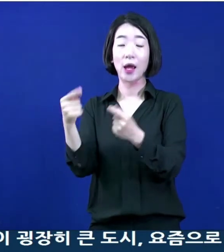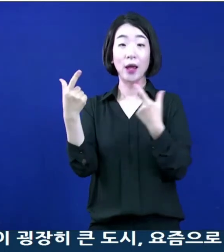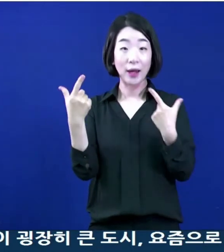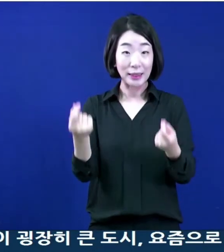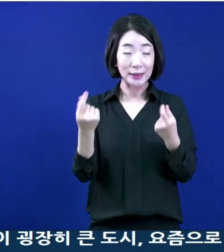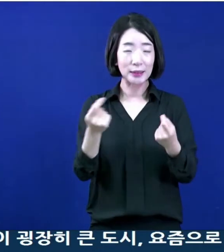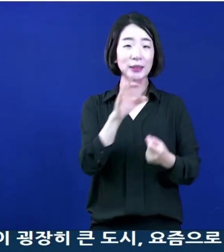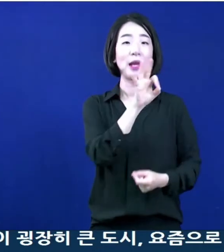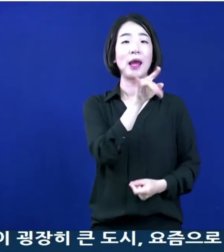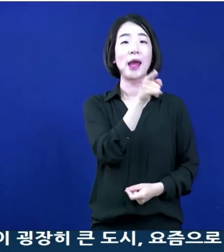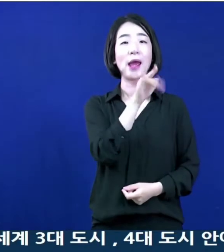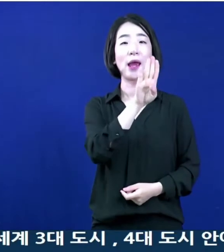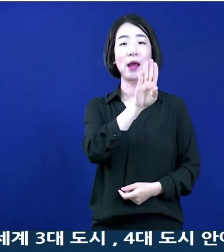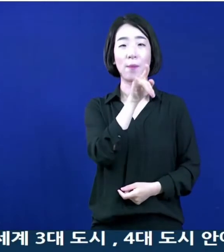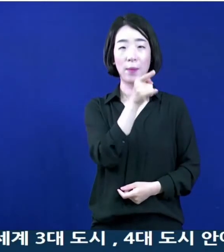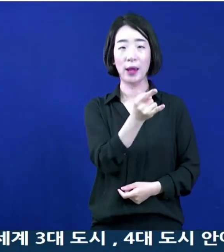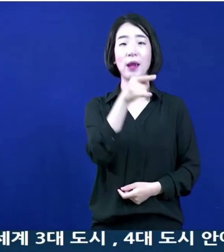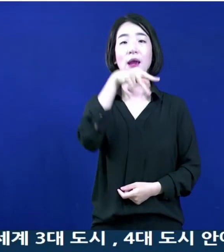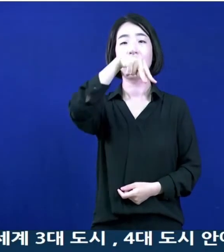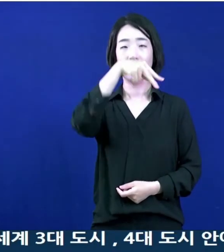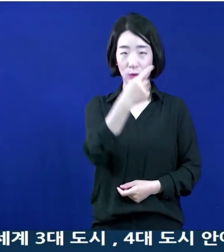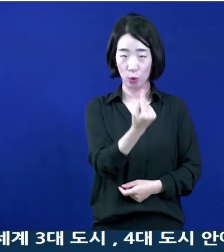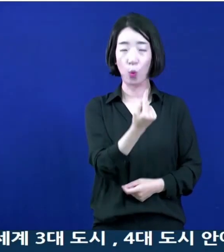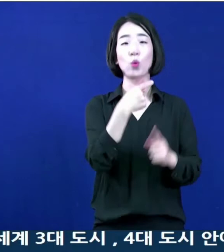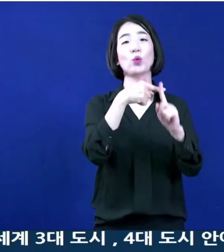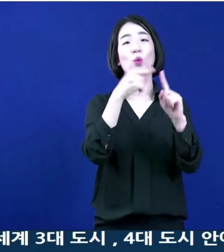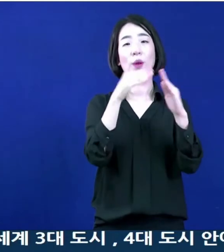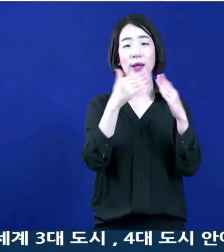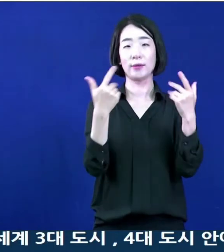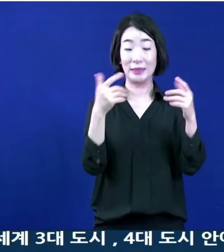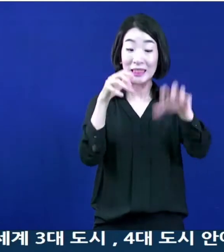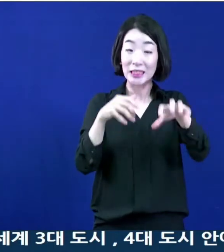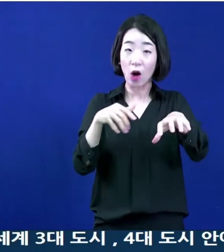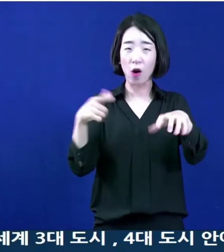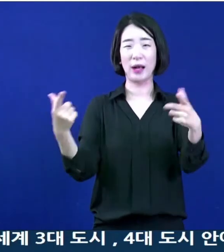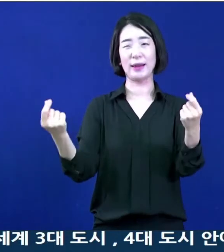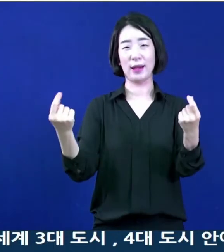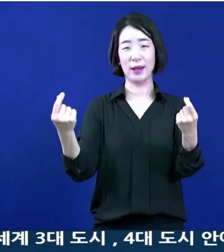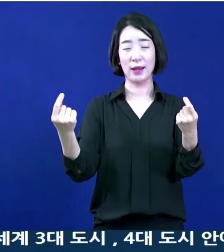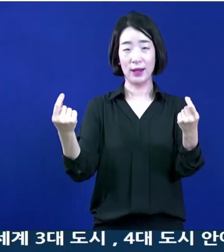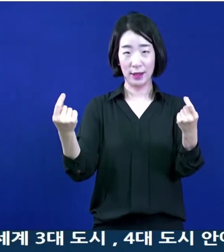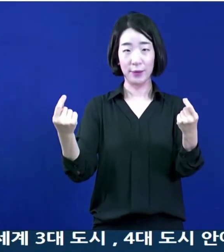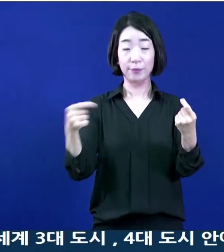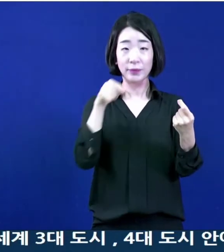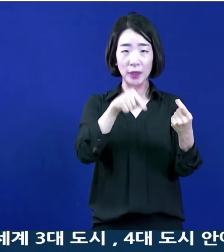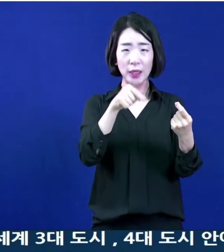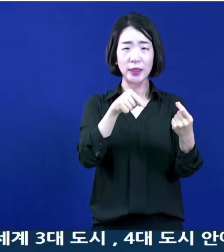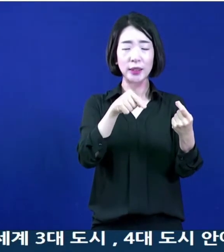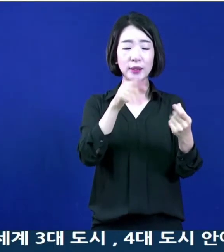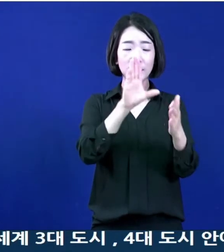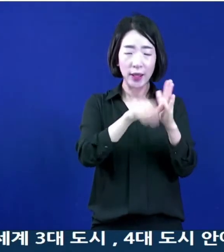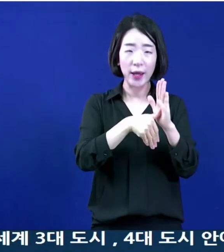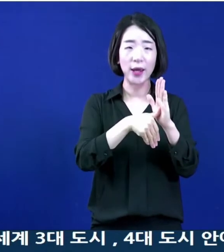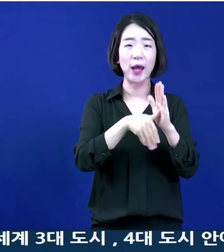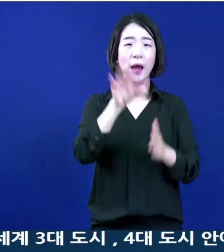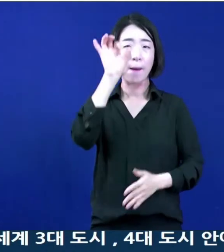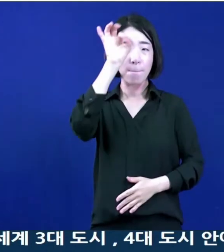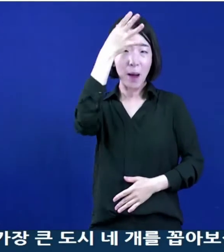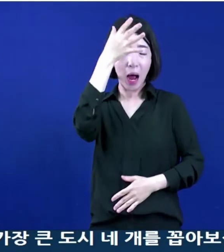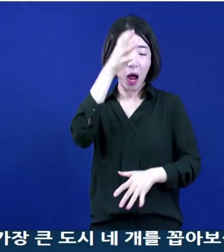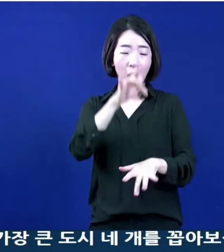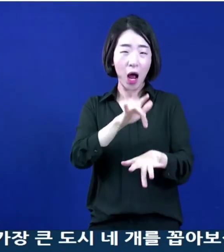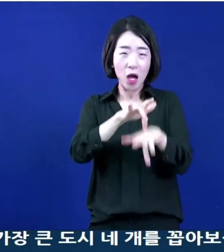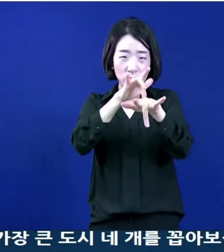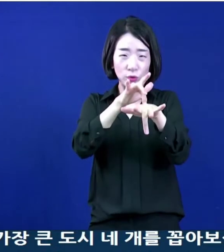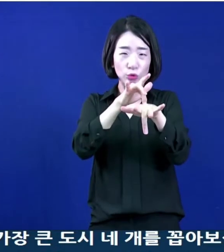바울이 사역을 일으키니까 그때 이 지역 사람들이 마술을 다 포기했어요. 마술을. 이건 기억하셔야